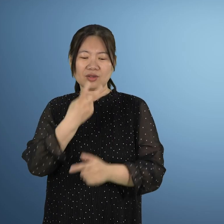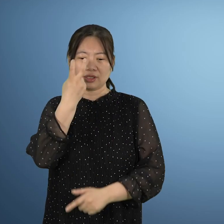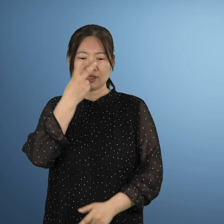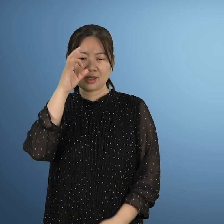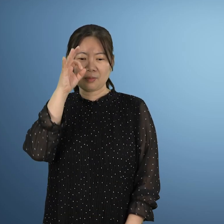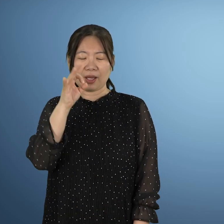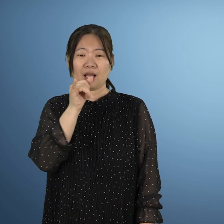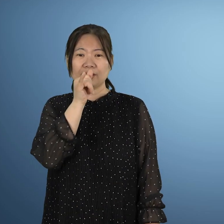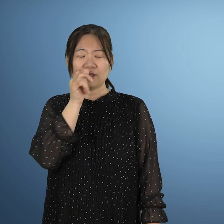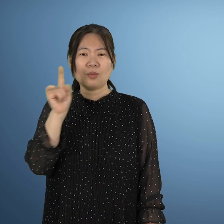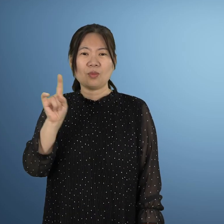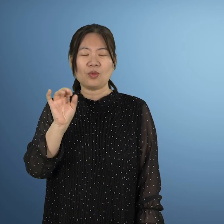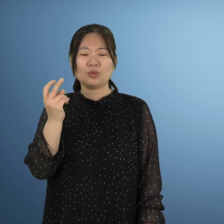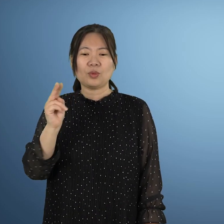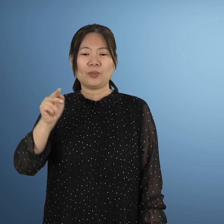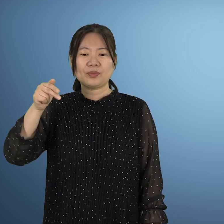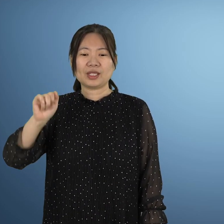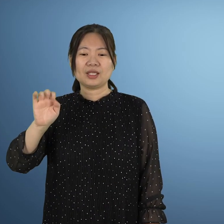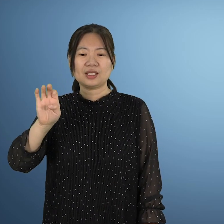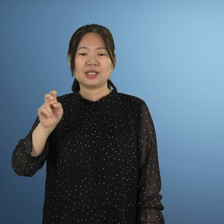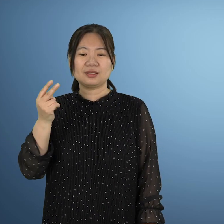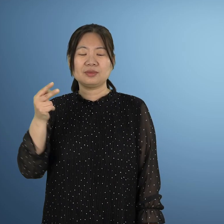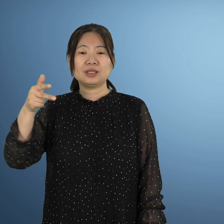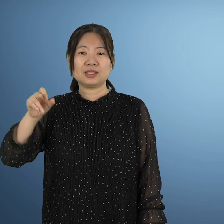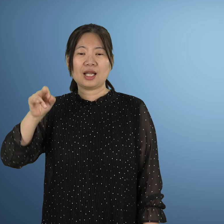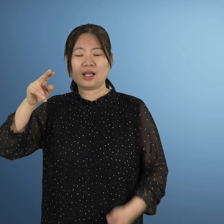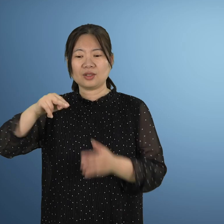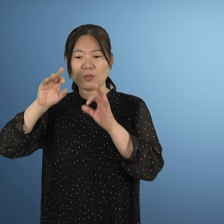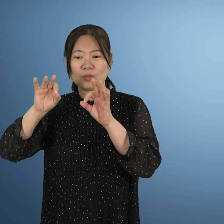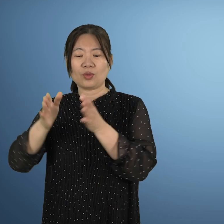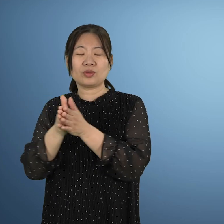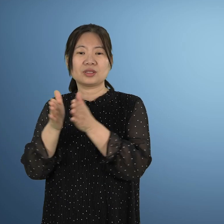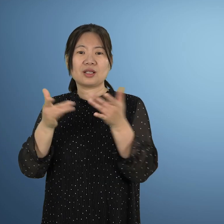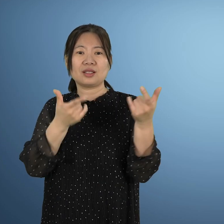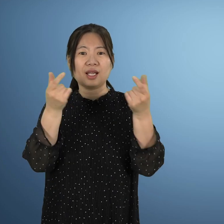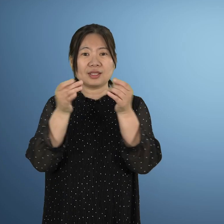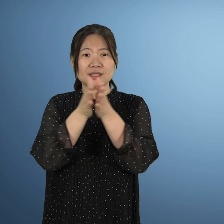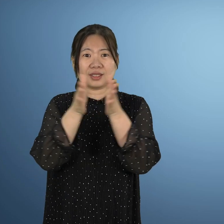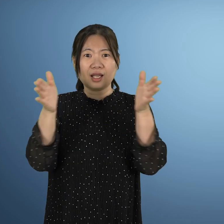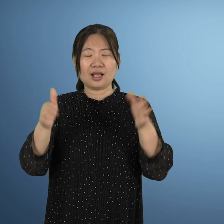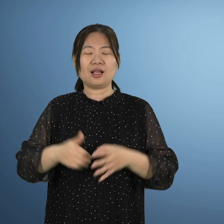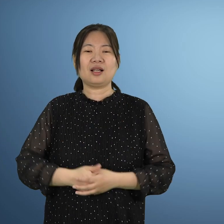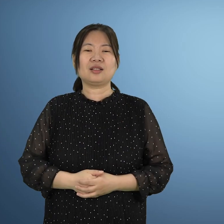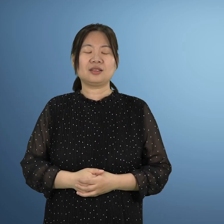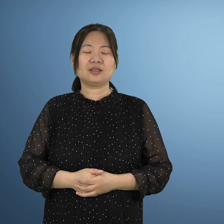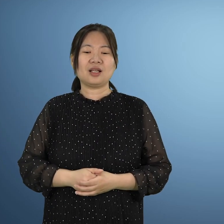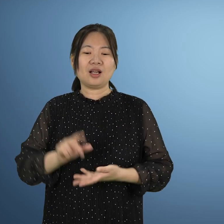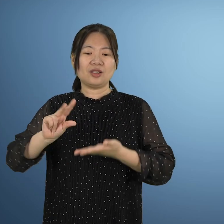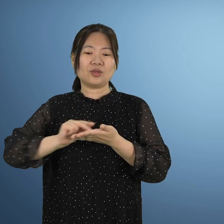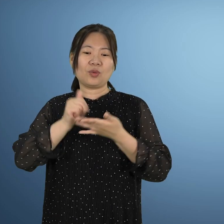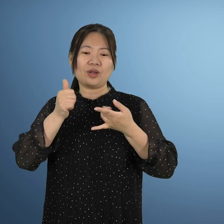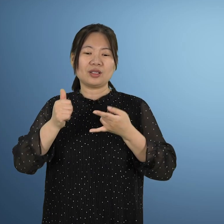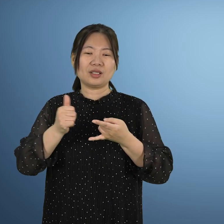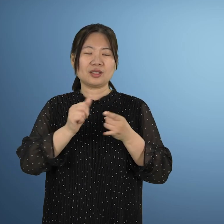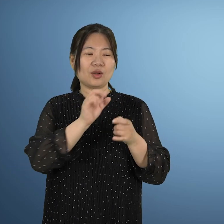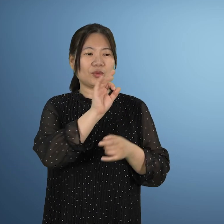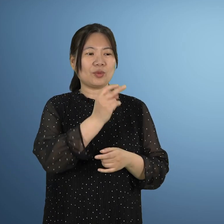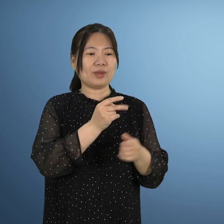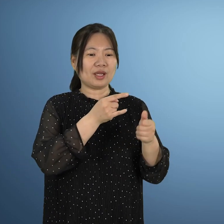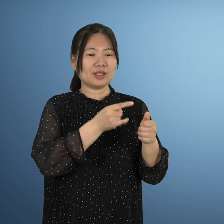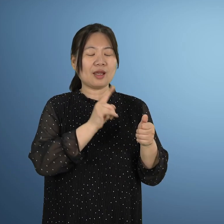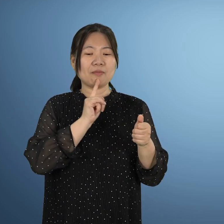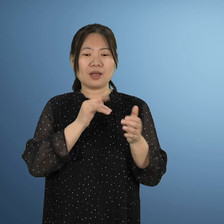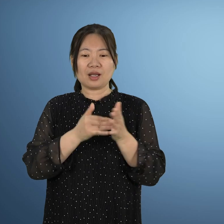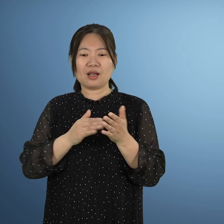진단하셨는가? 욥기 42장을 한번 볼까요? 다 같이 시작. 여호와께서 욥에게 이 말씀을